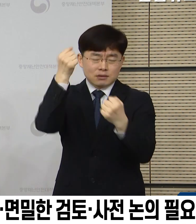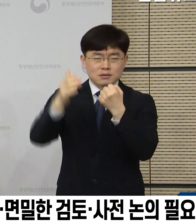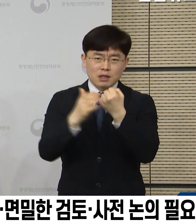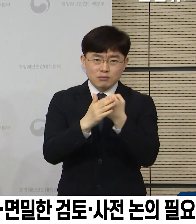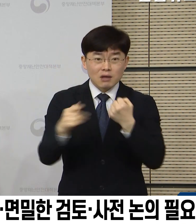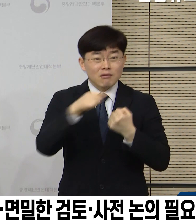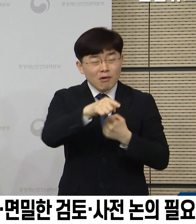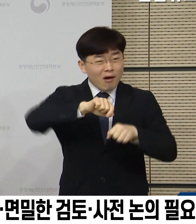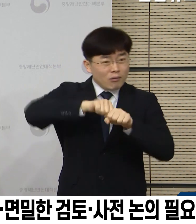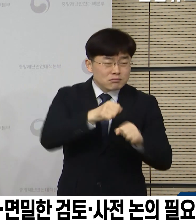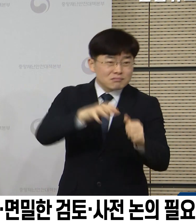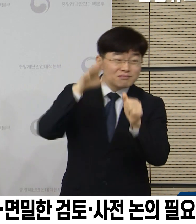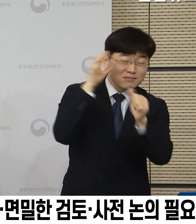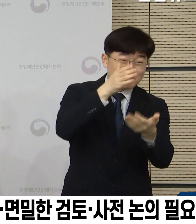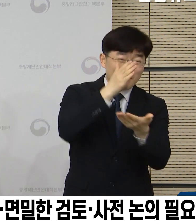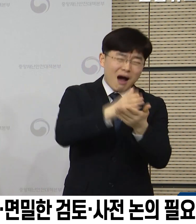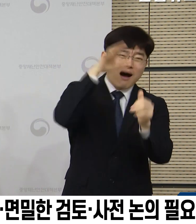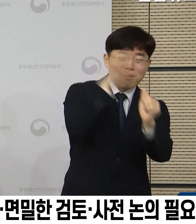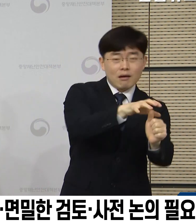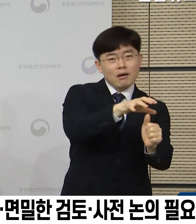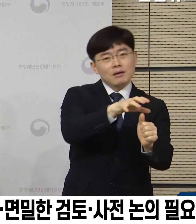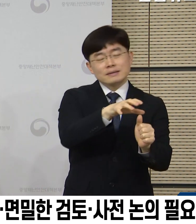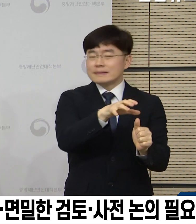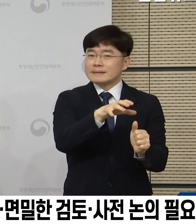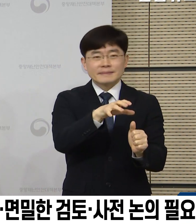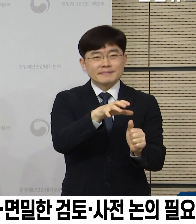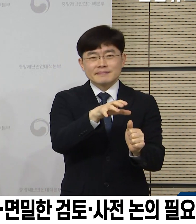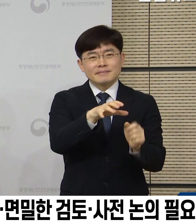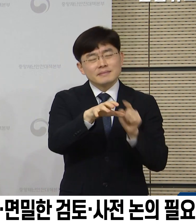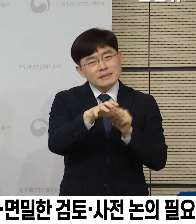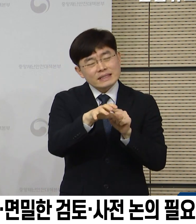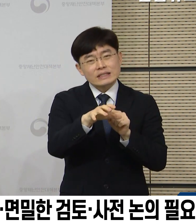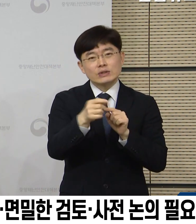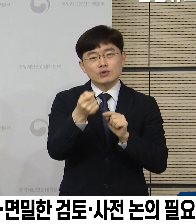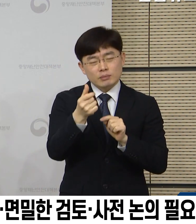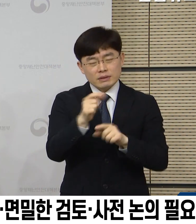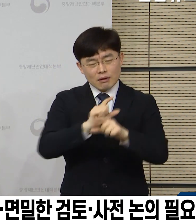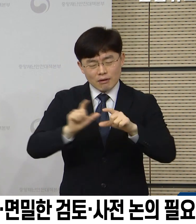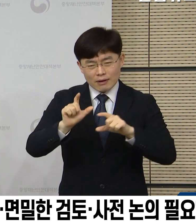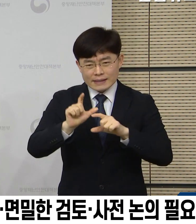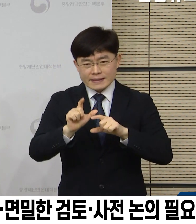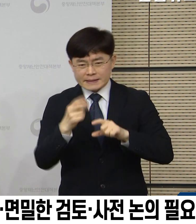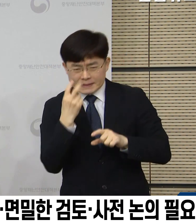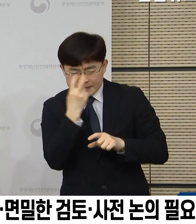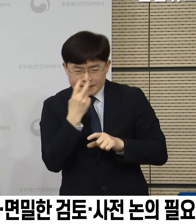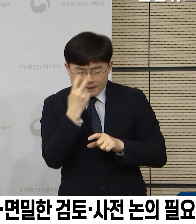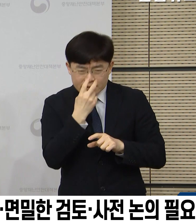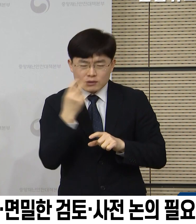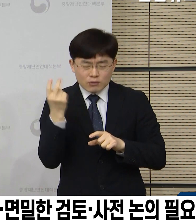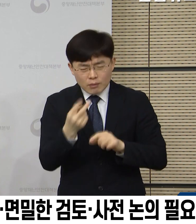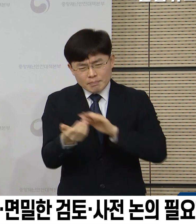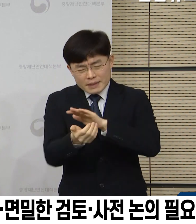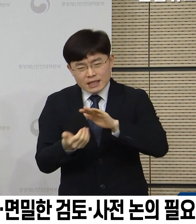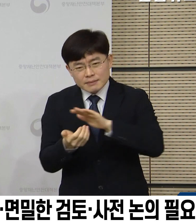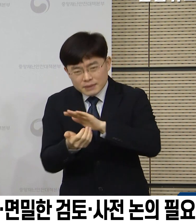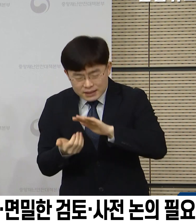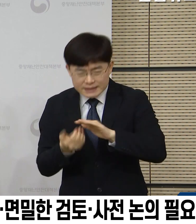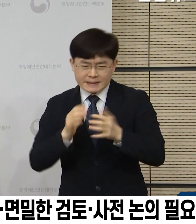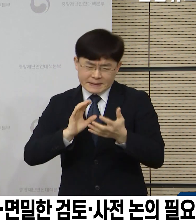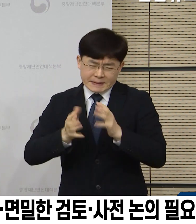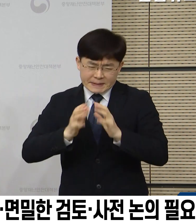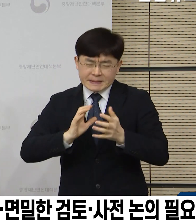강제적으로 실행하는 데에 대해서는 보다 면밀한 그런 검토와 사전적인 그런